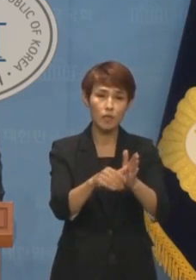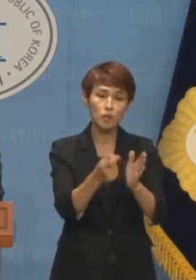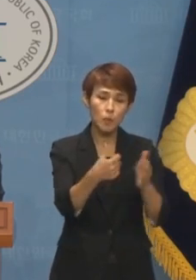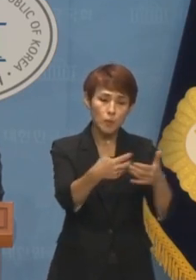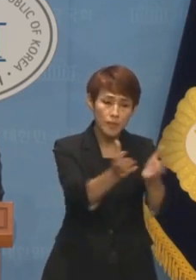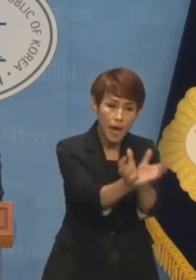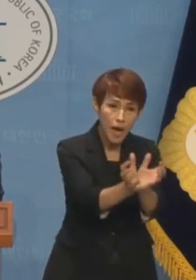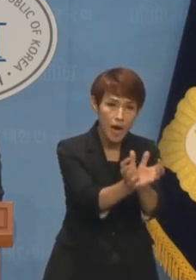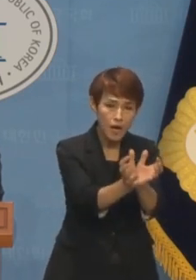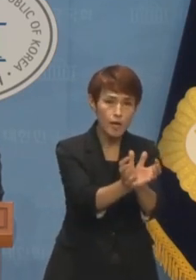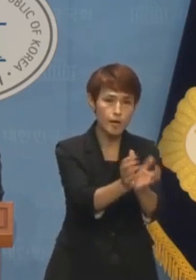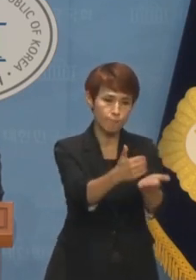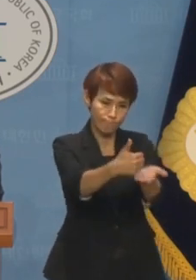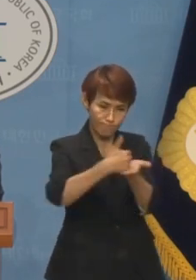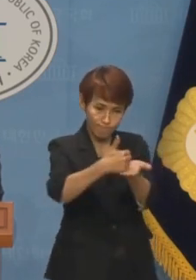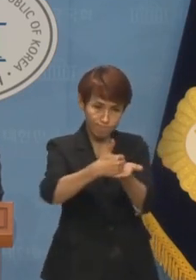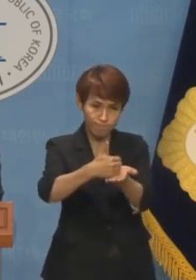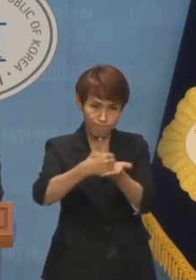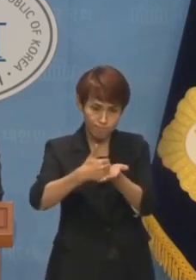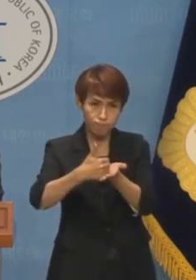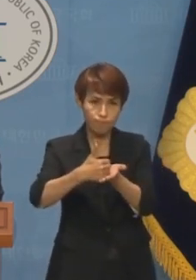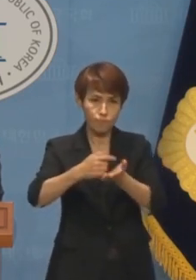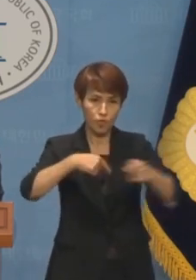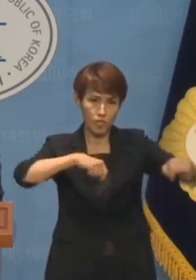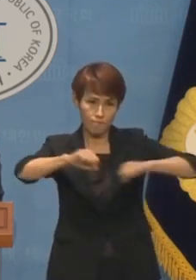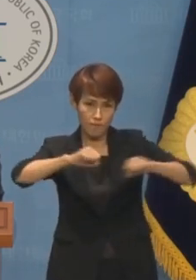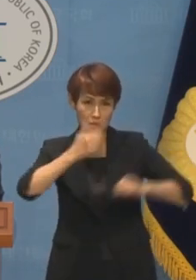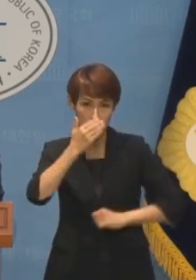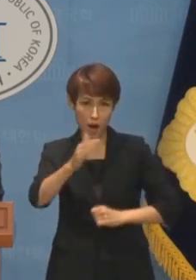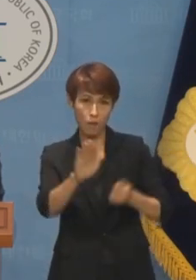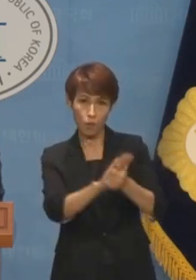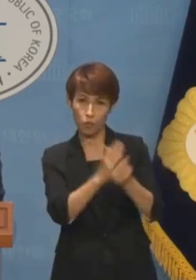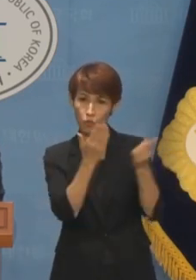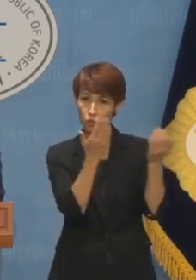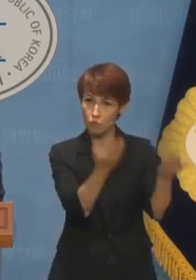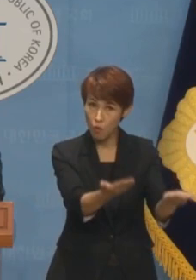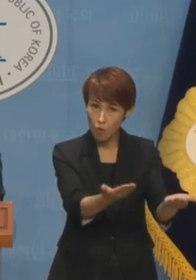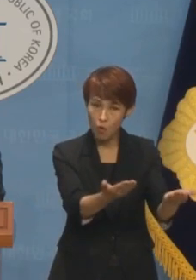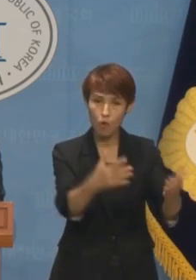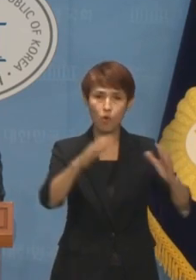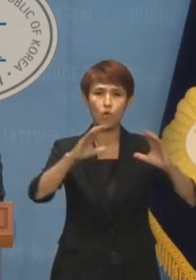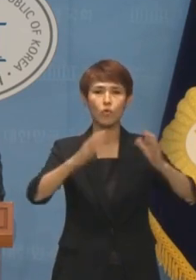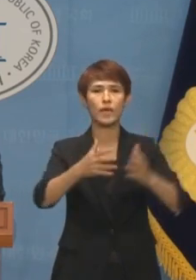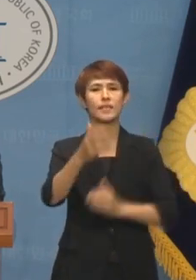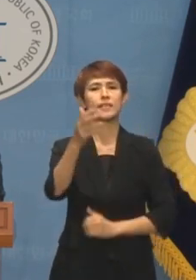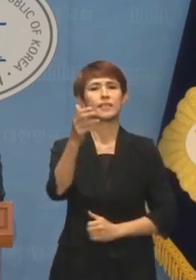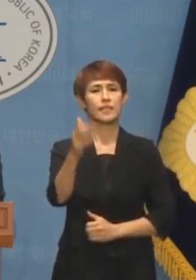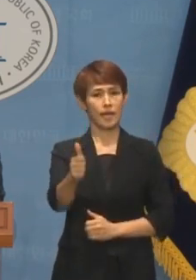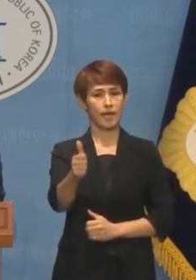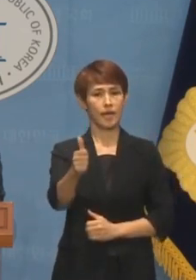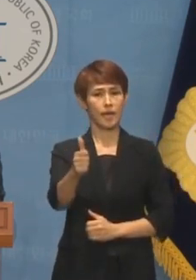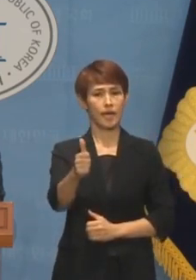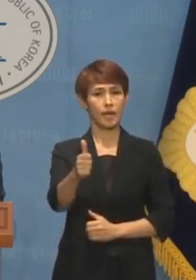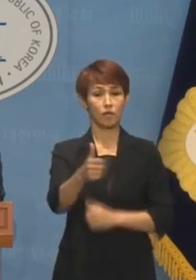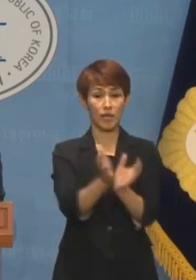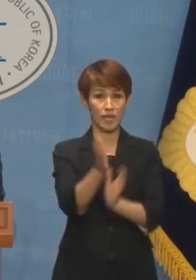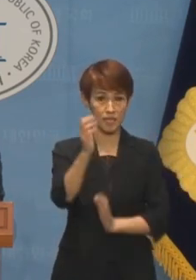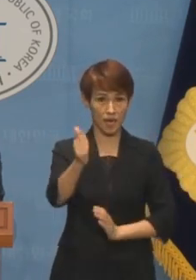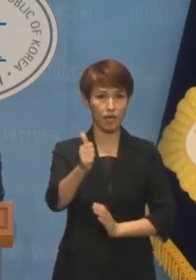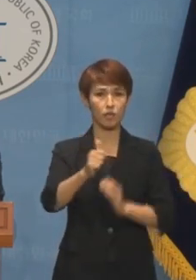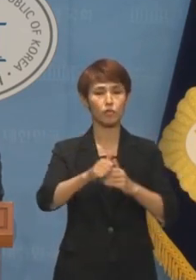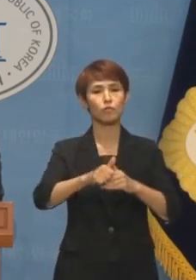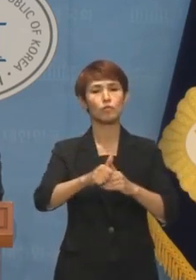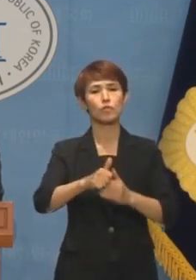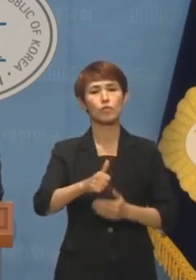있고 개혁적인 의정 활동을 할 수 있게끔 배려하는 것이 국회의장의 가치 있는 중립을